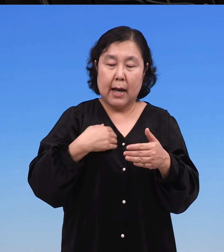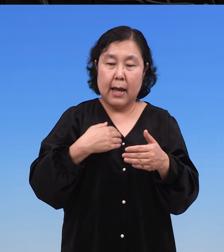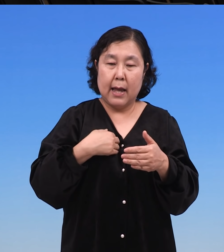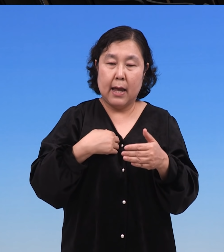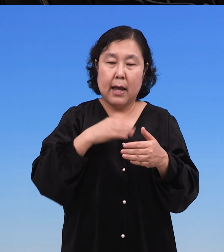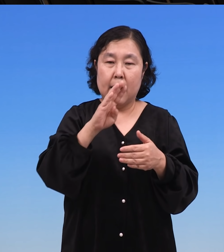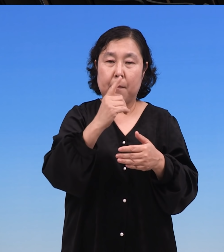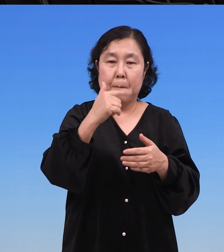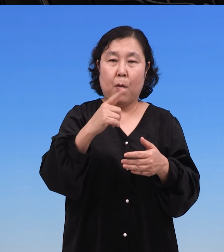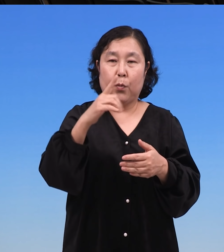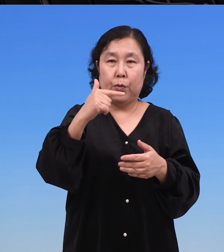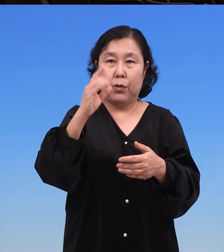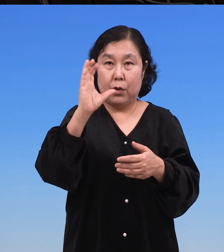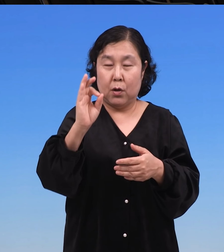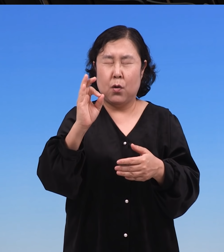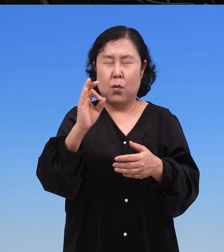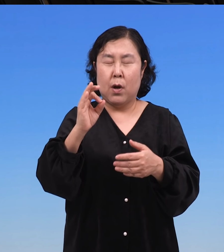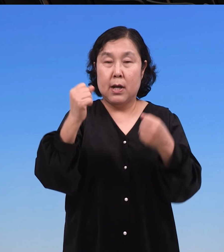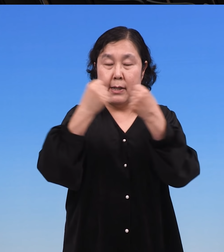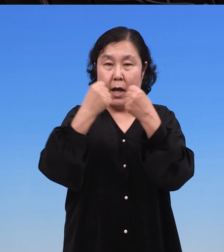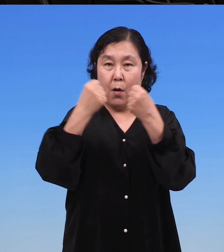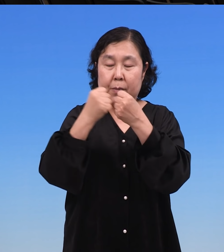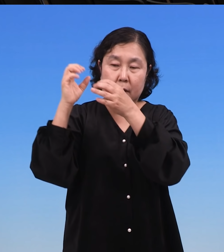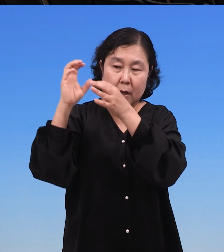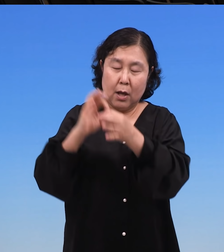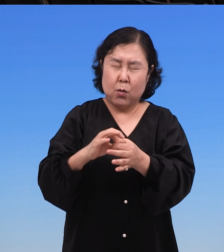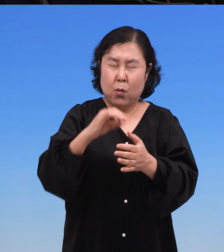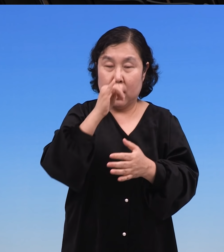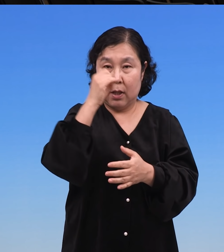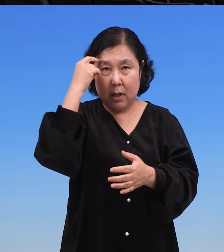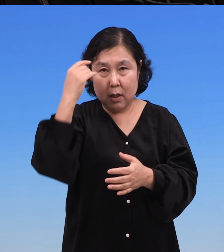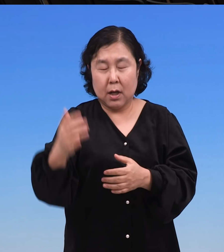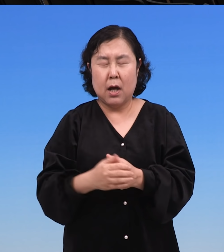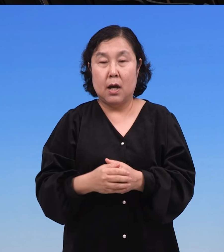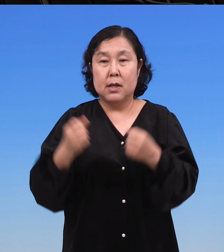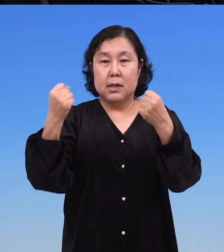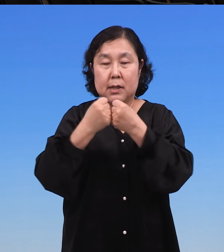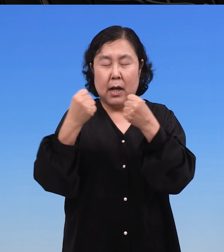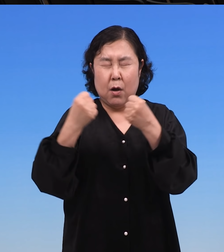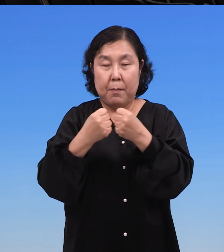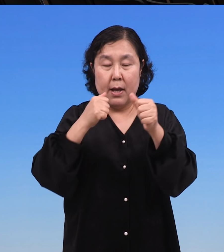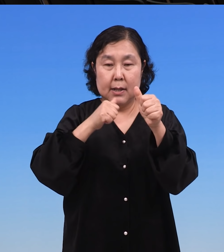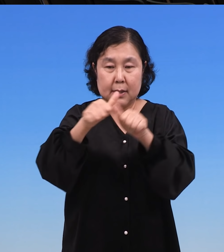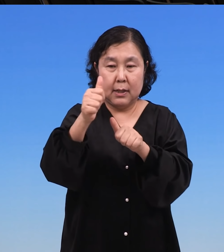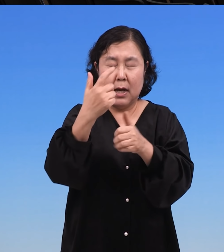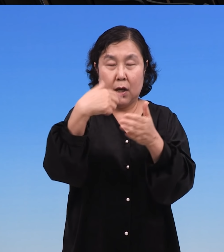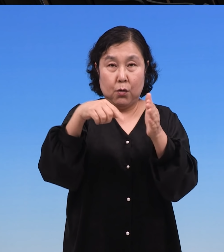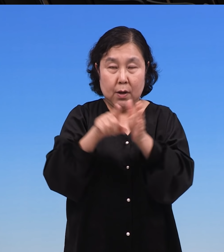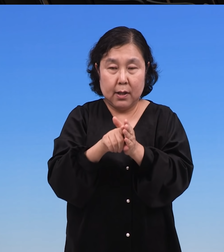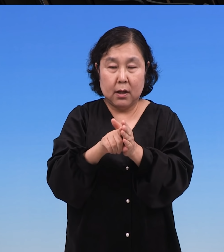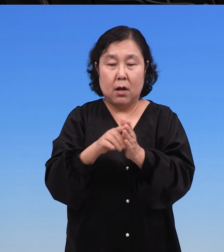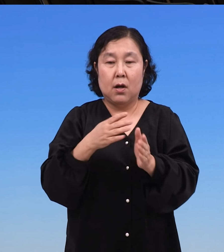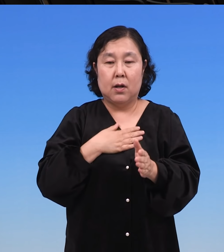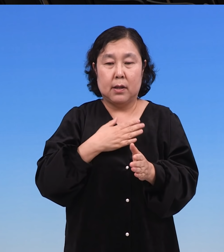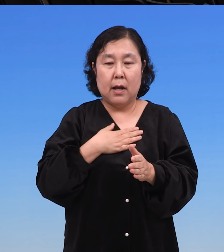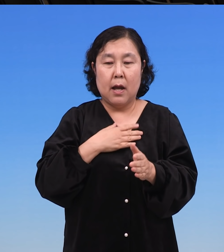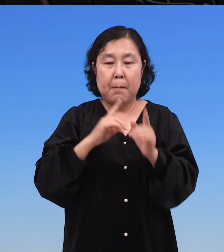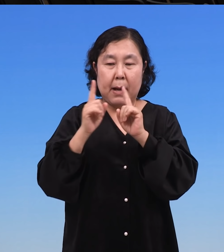내 본능과의 싸움이 계속되고 있는가? 그리고 더 중요한 것, 이 싸움에 승리하기